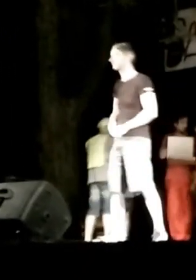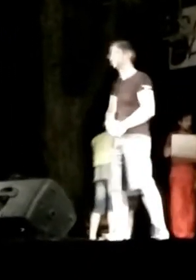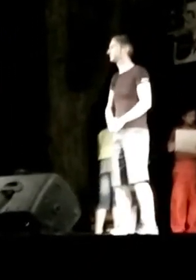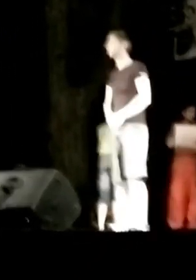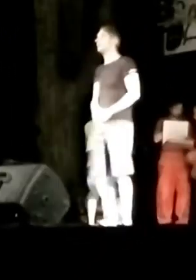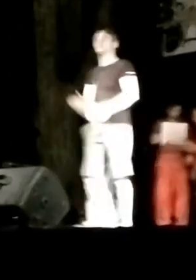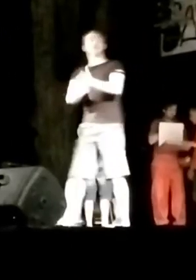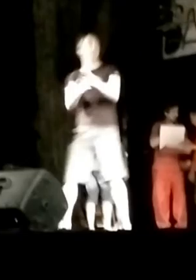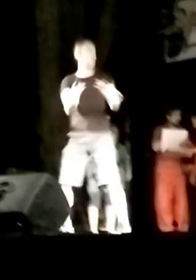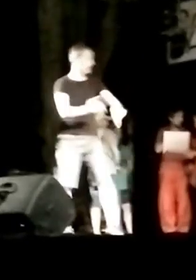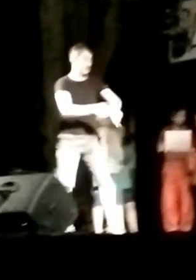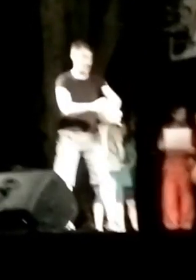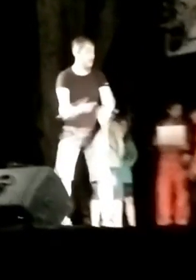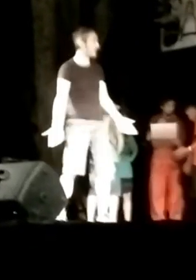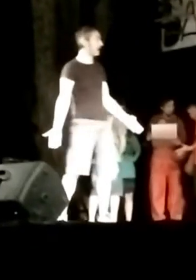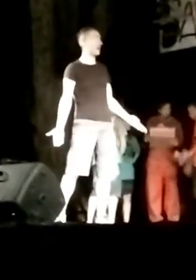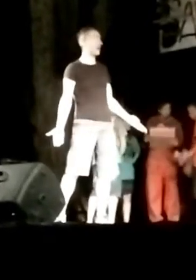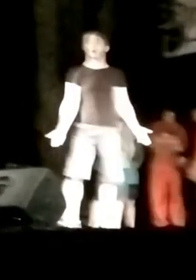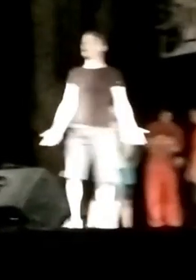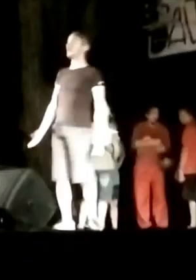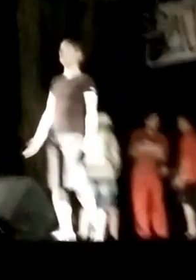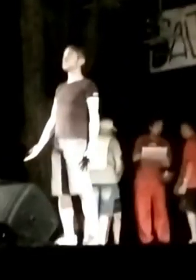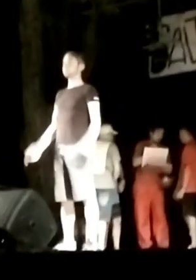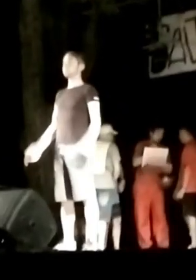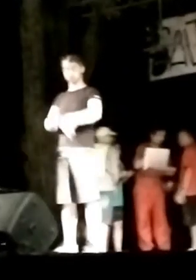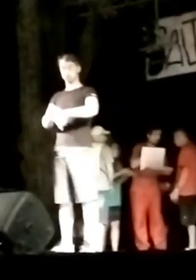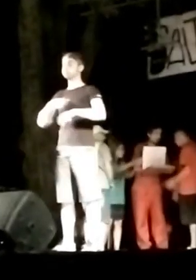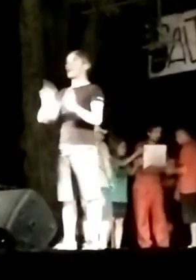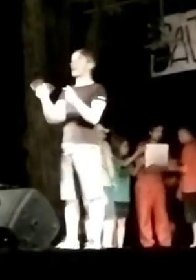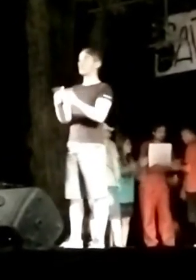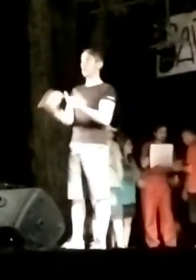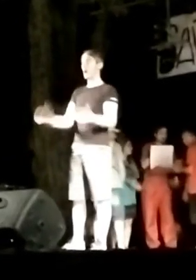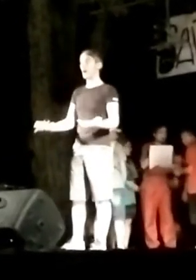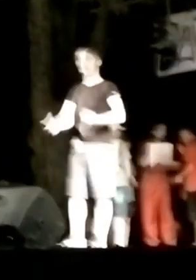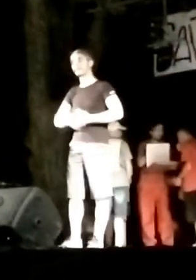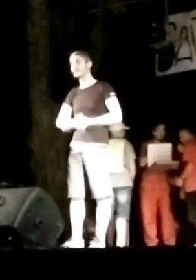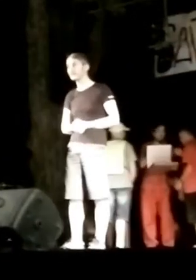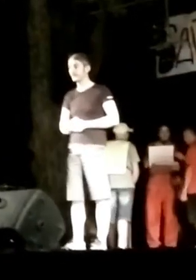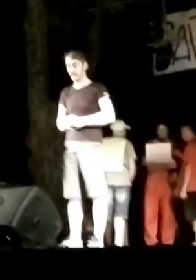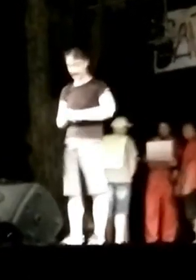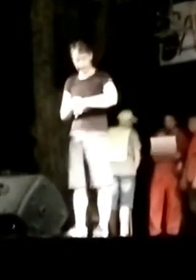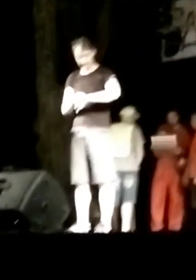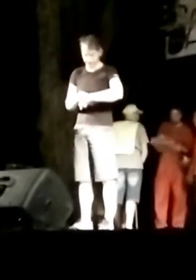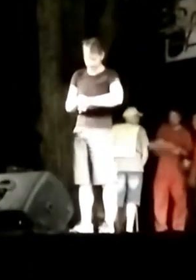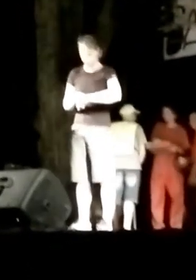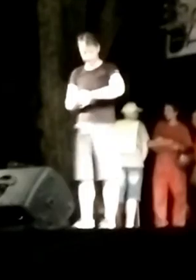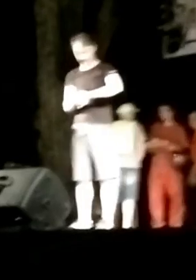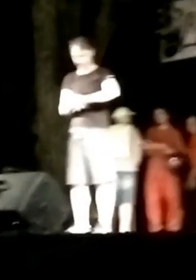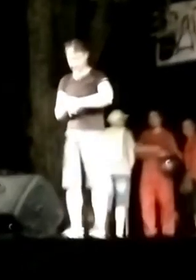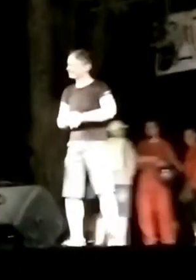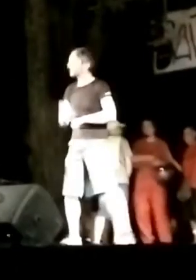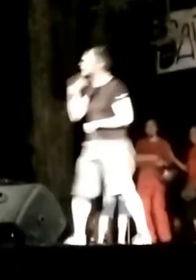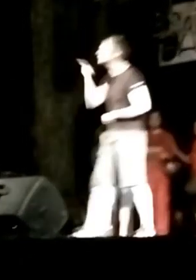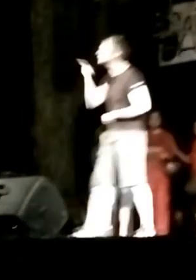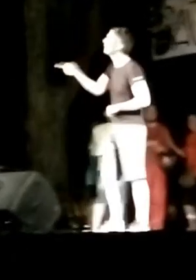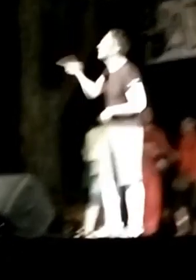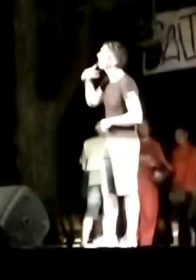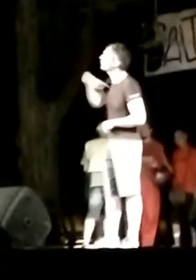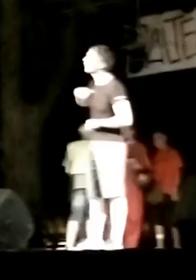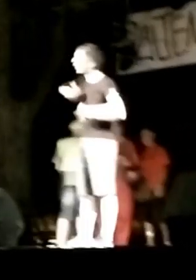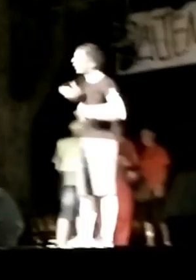Bueno, i vostè, sisplau, va. I Eugeri, que tinc la reunió amb... Bueno, que amb el contracte de pràctiques no es pot fer